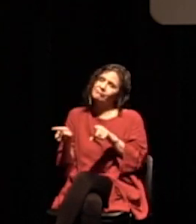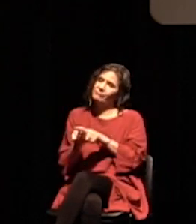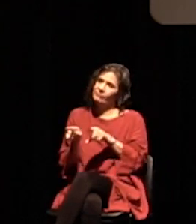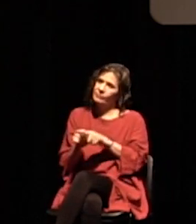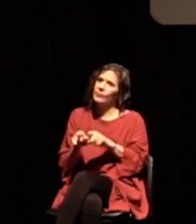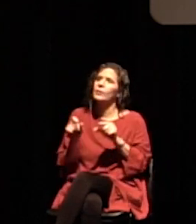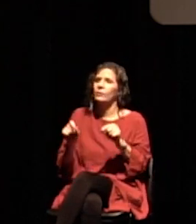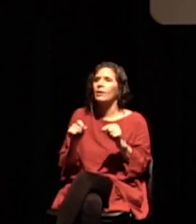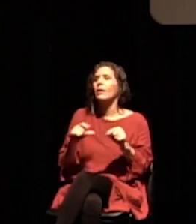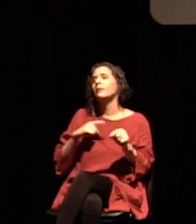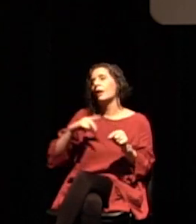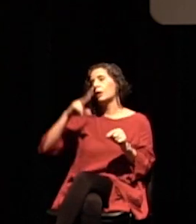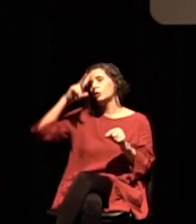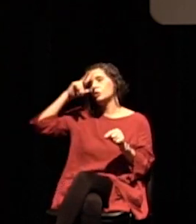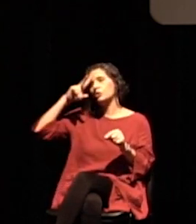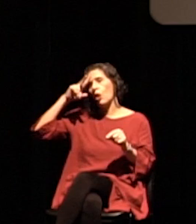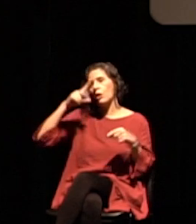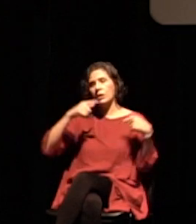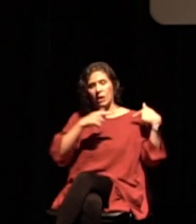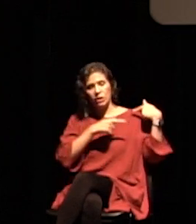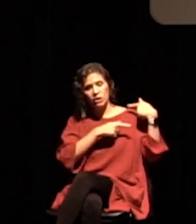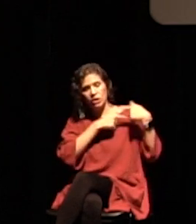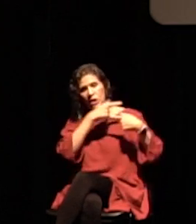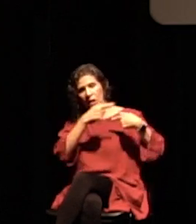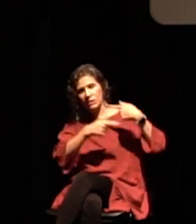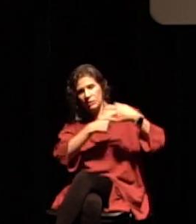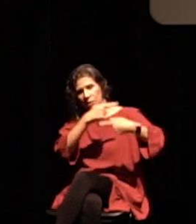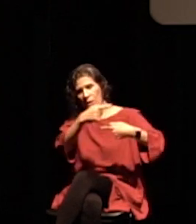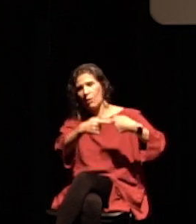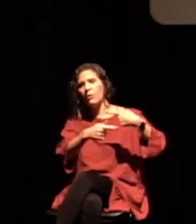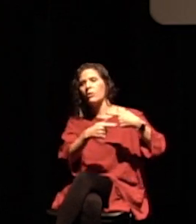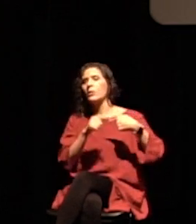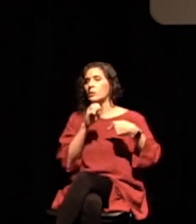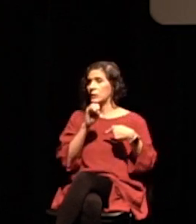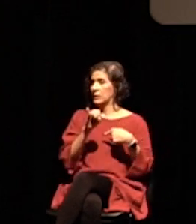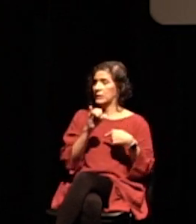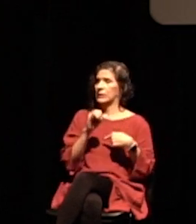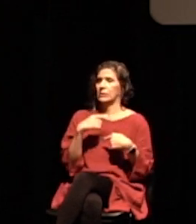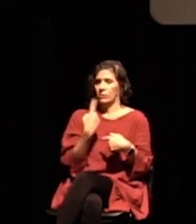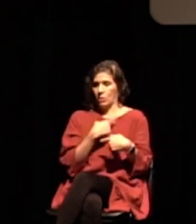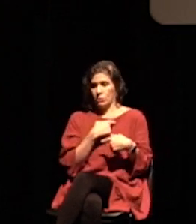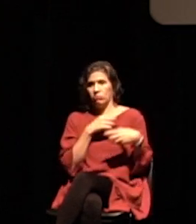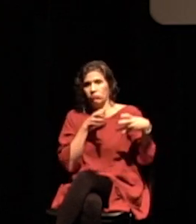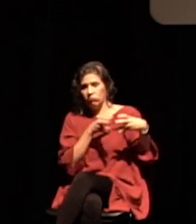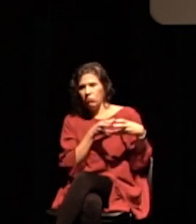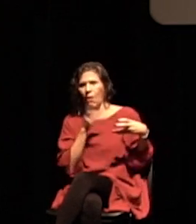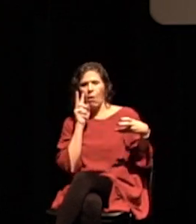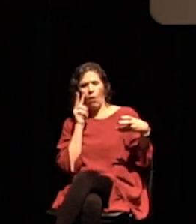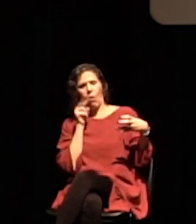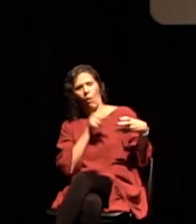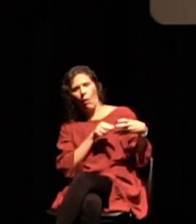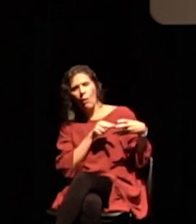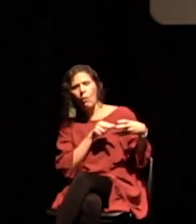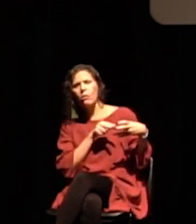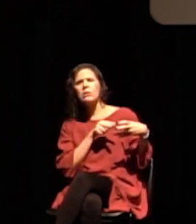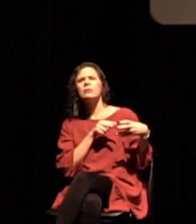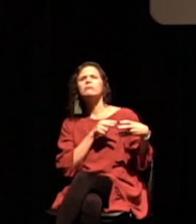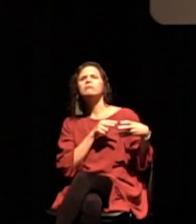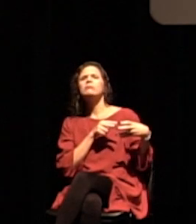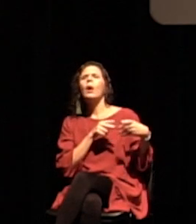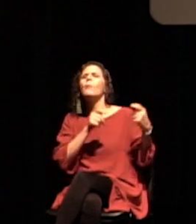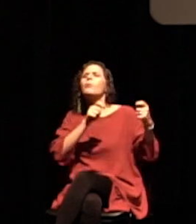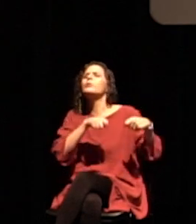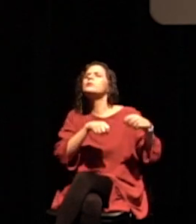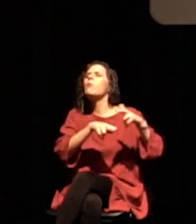uma questão histórica, geracional, né, quando se era possível, por